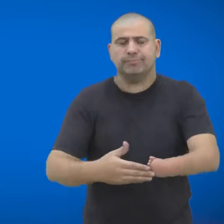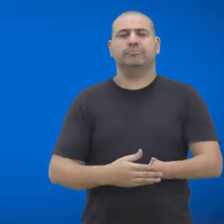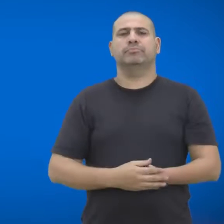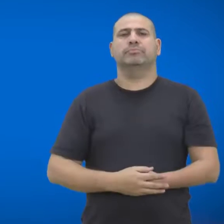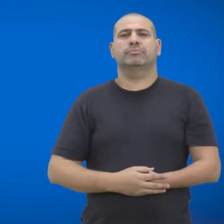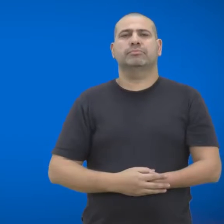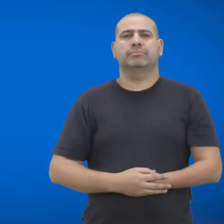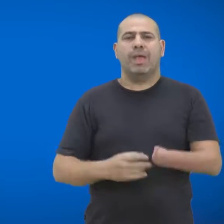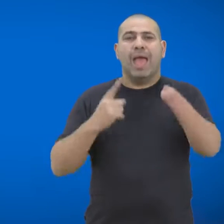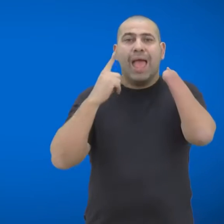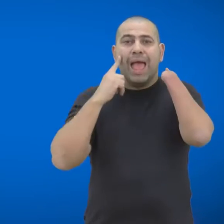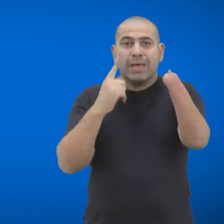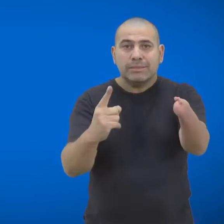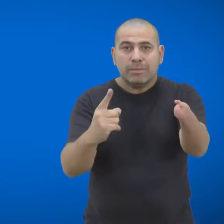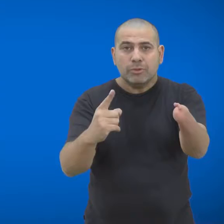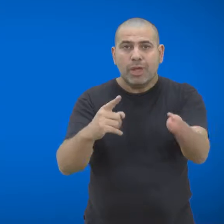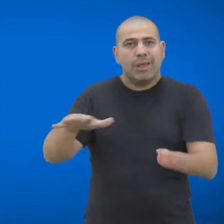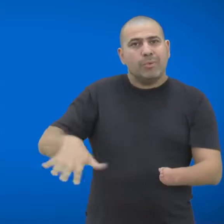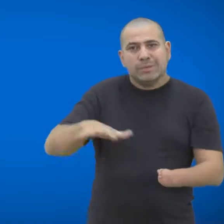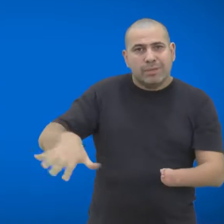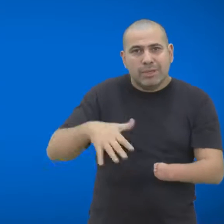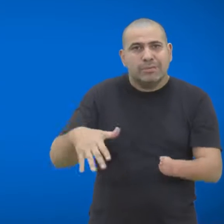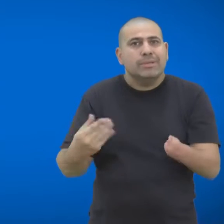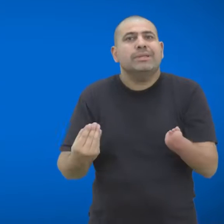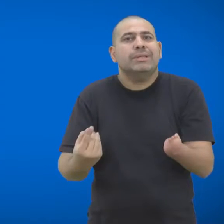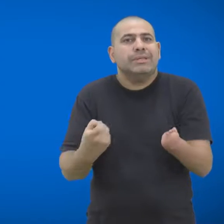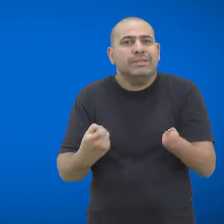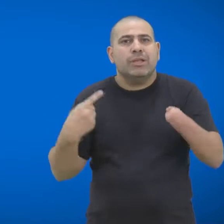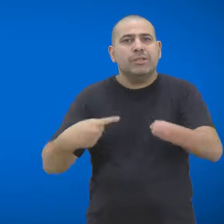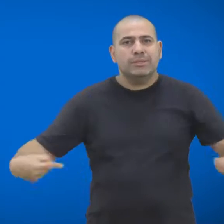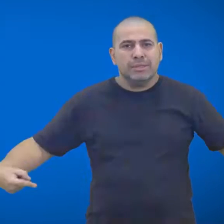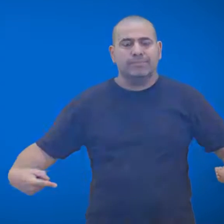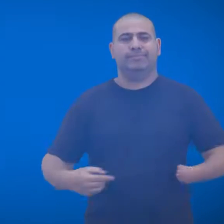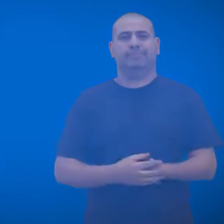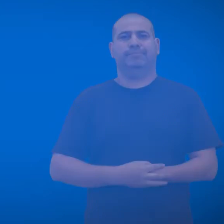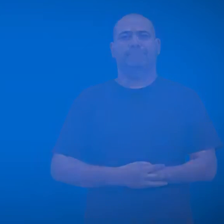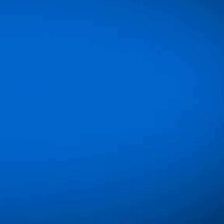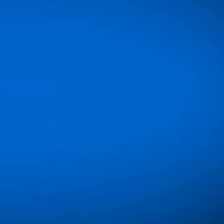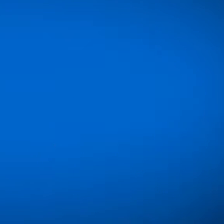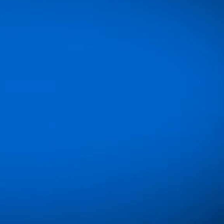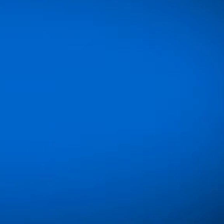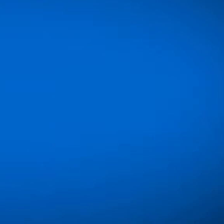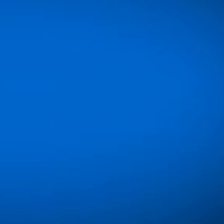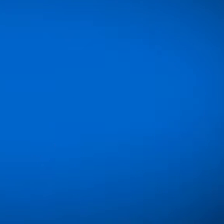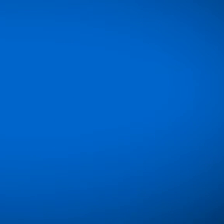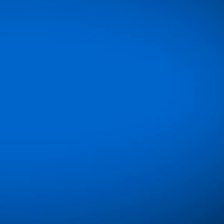evaluemos el proceso atendamos a las demandas del contexto